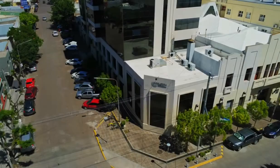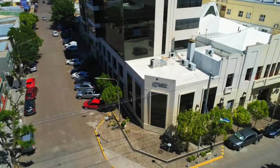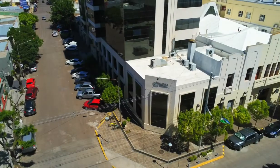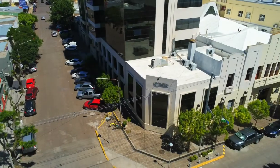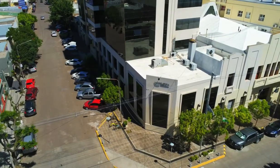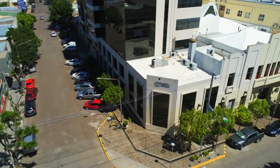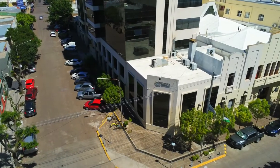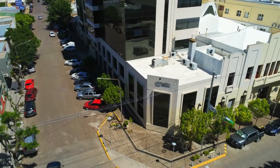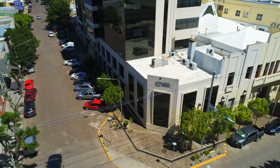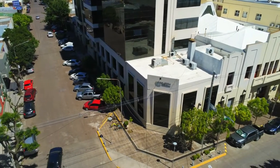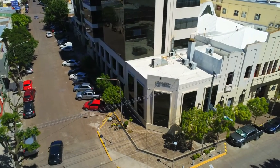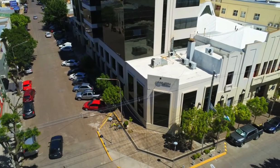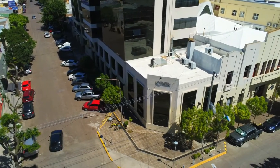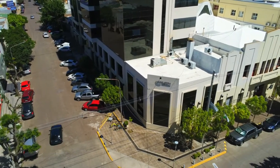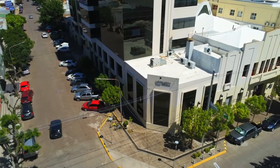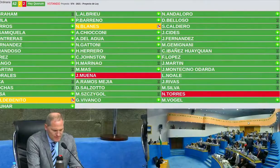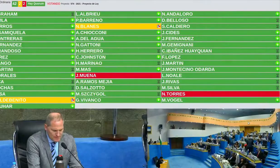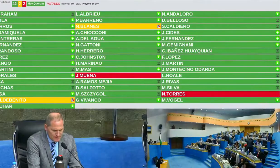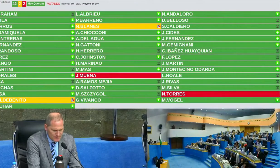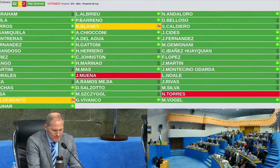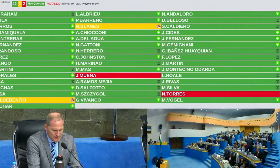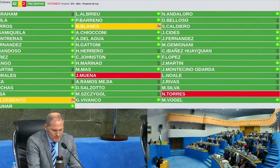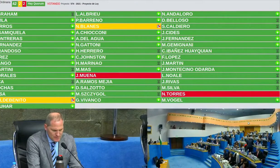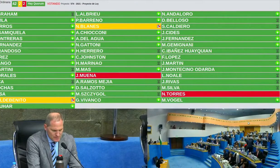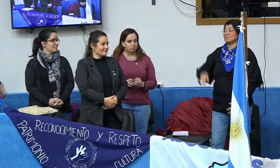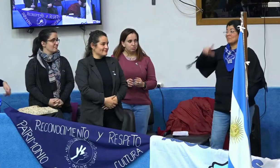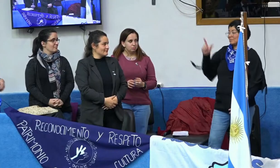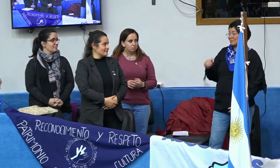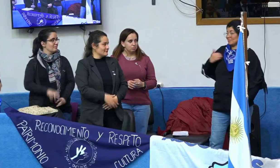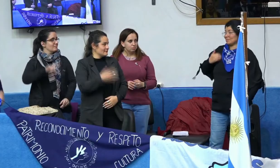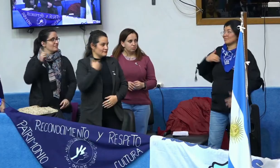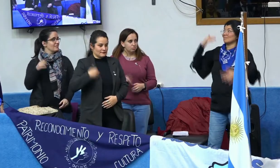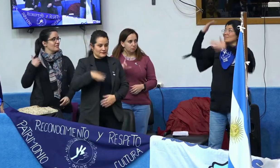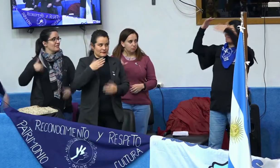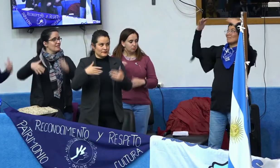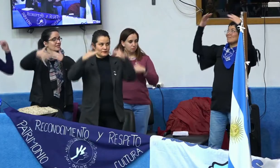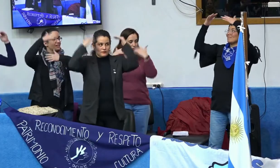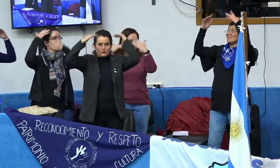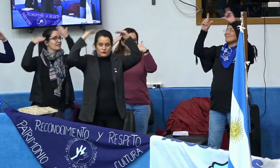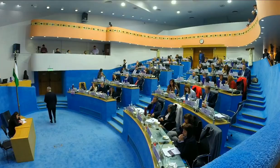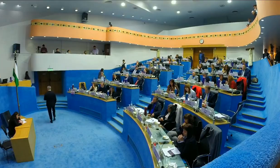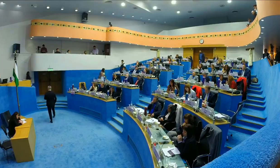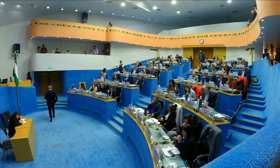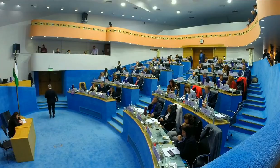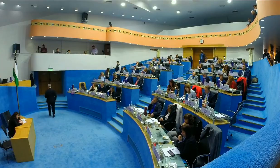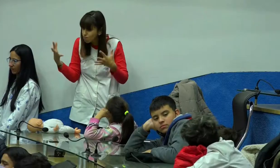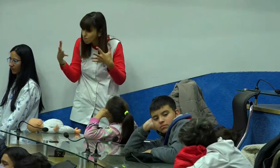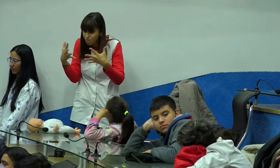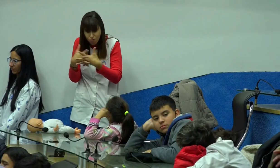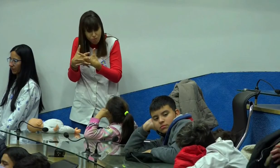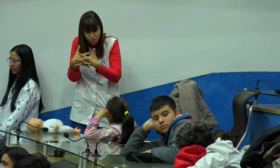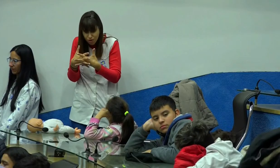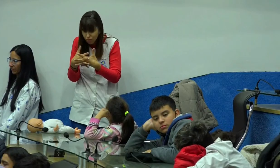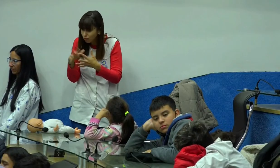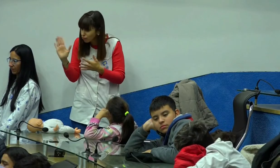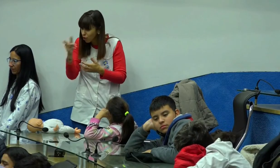La Legislatura de Río Negro aprobó la promoción y el aprendizaje de la lengua de señas argentina. De este modo, la provincia contará con una